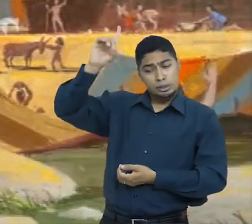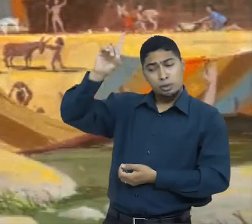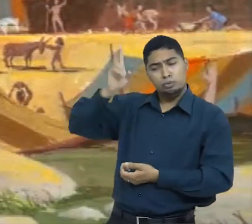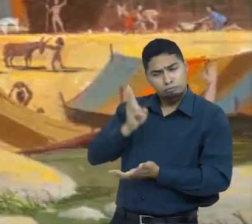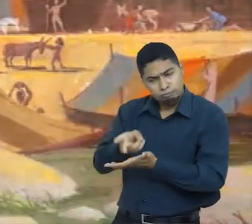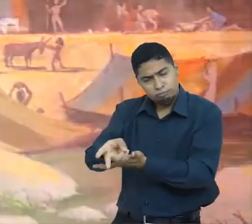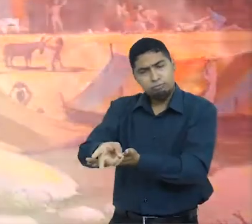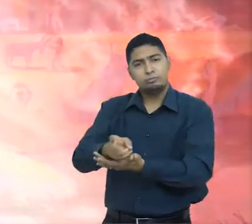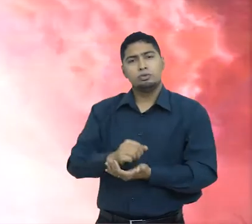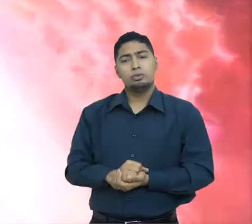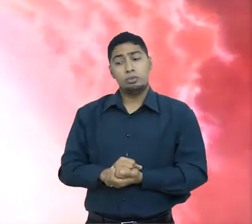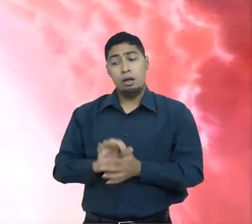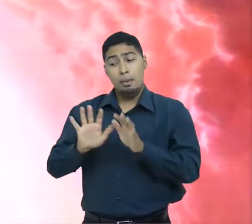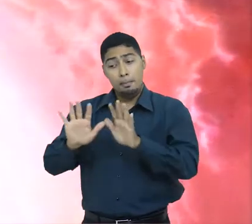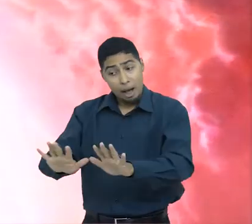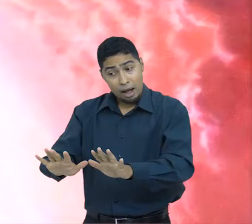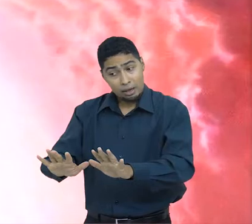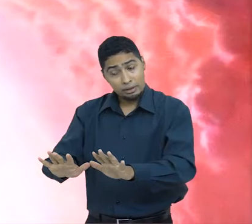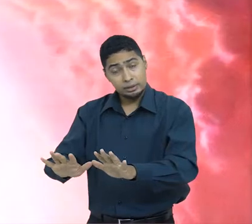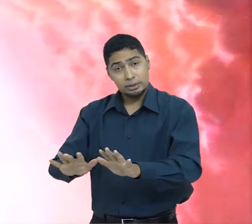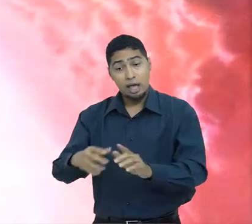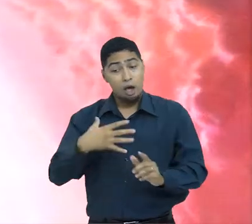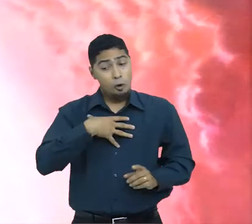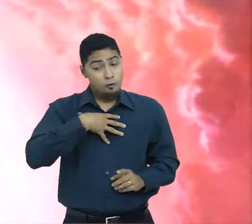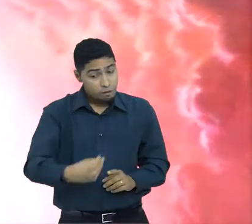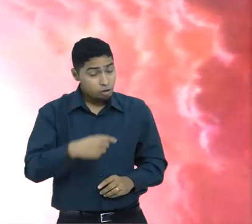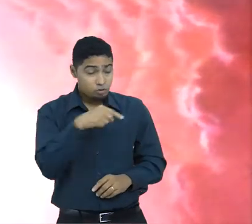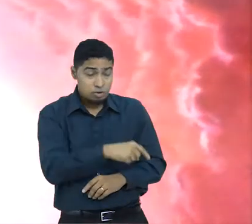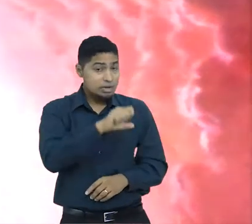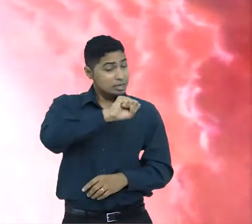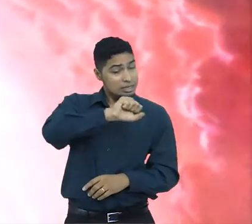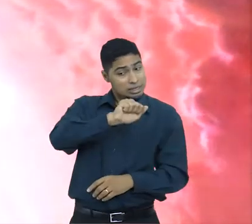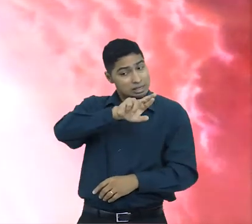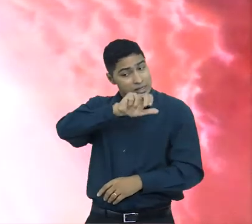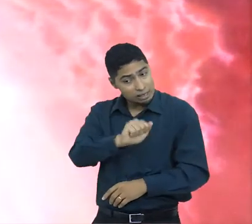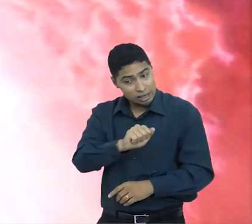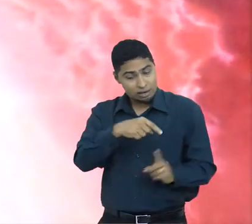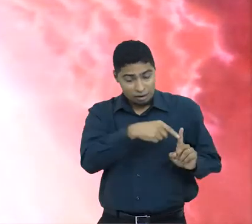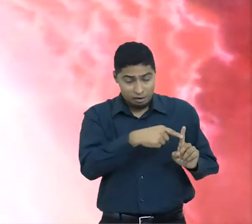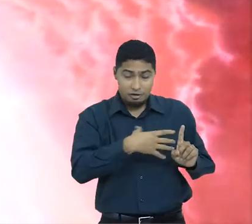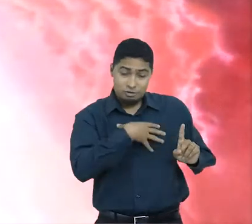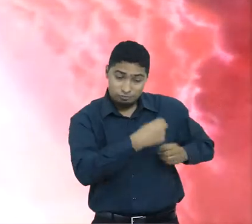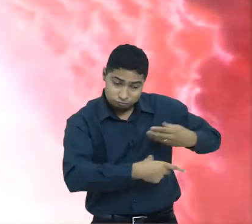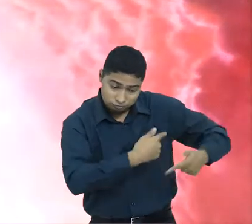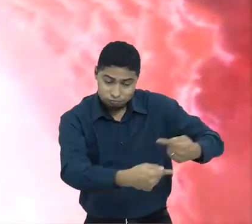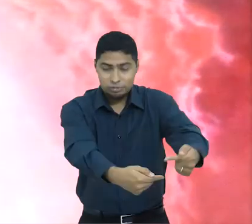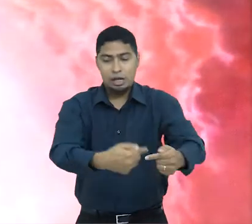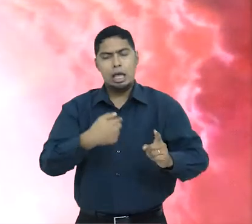Deus continuou: mas será com o filho de Sara e com os seus descendentes que farei uma aliança